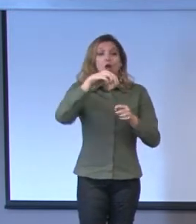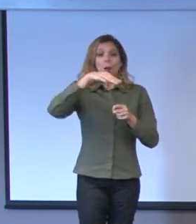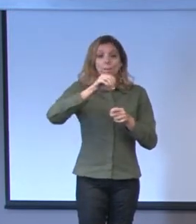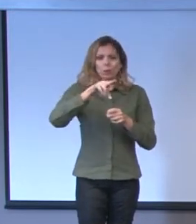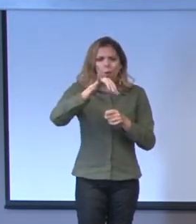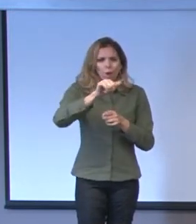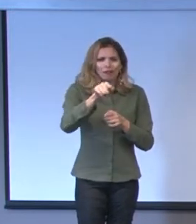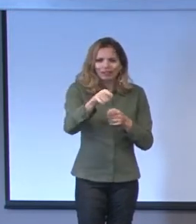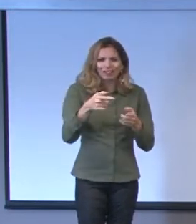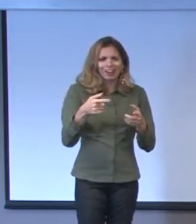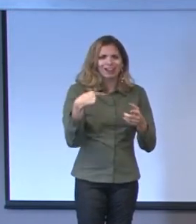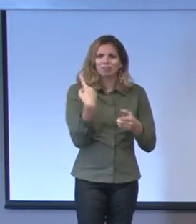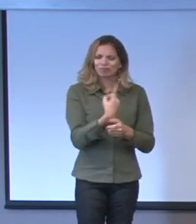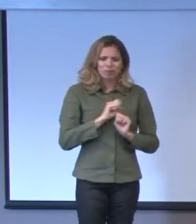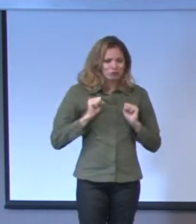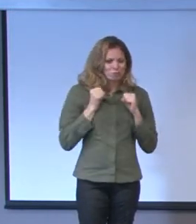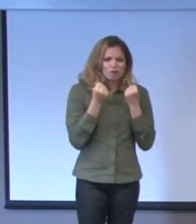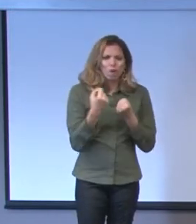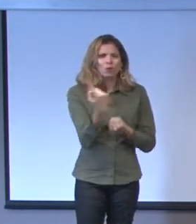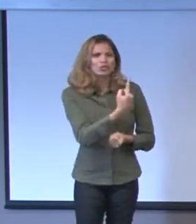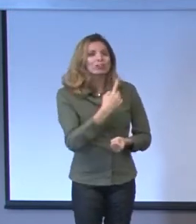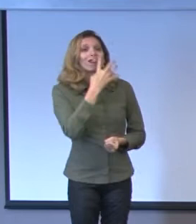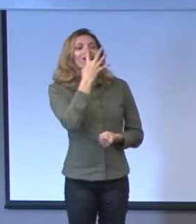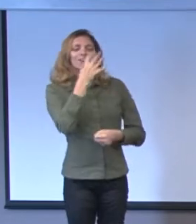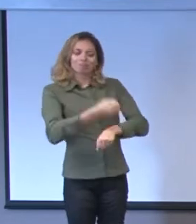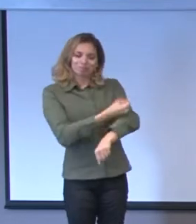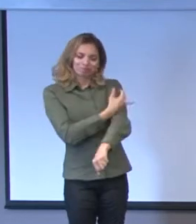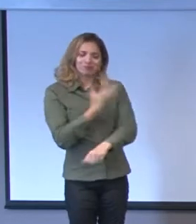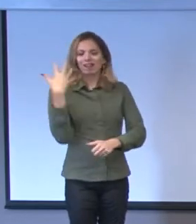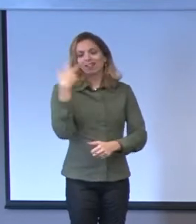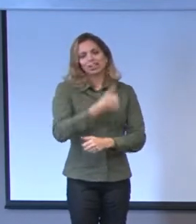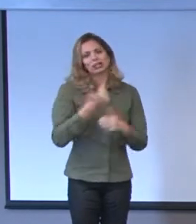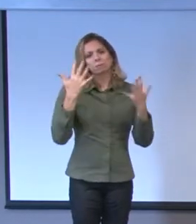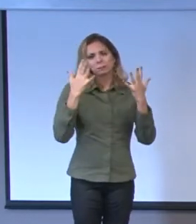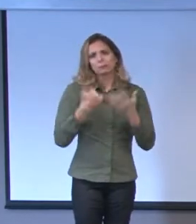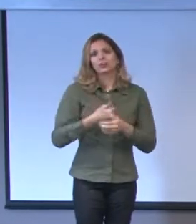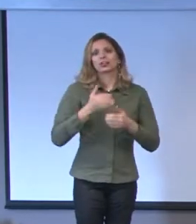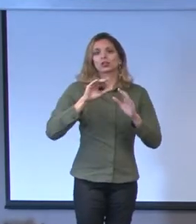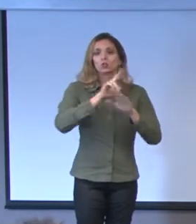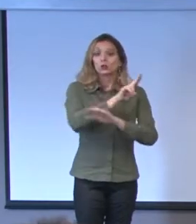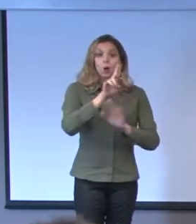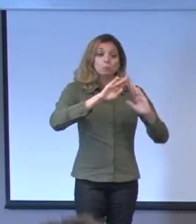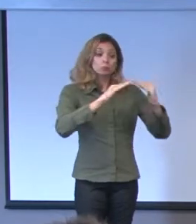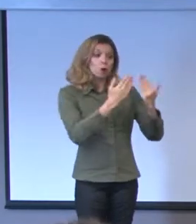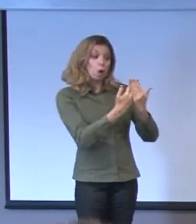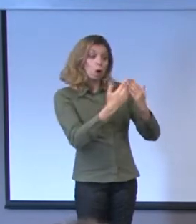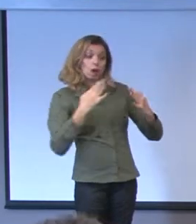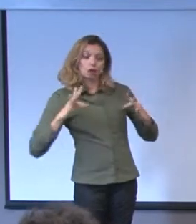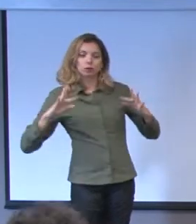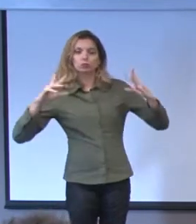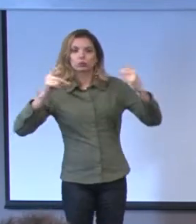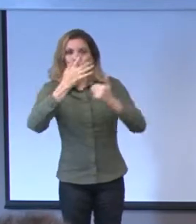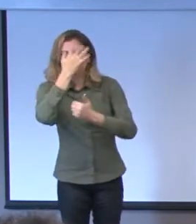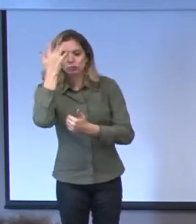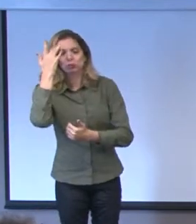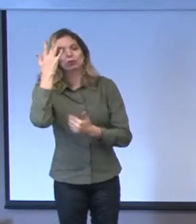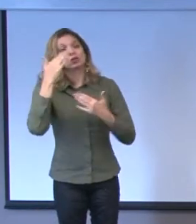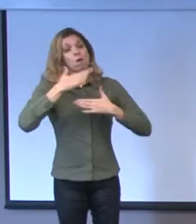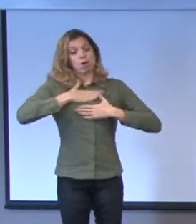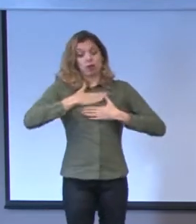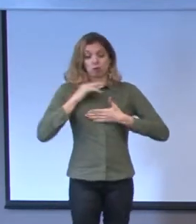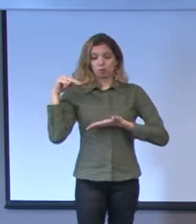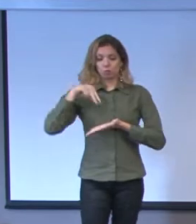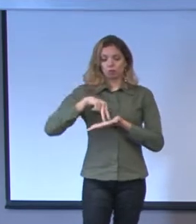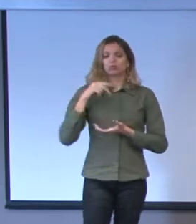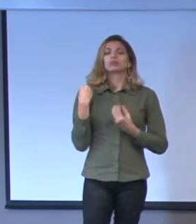Mônica, que coroa todo o esforço que a gente tem feito aqui em nome de uma educação para todos. O meu objetivo aqui